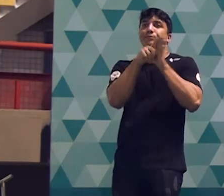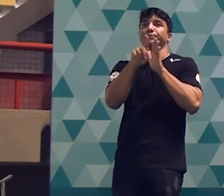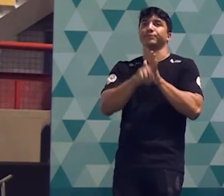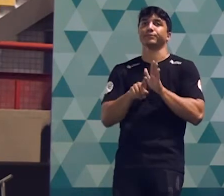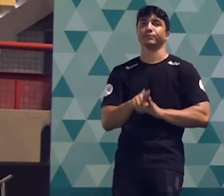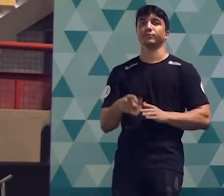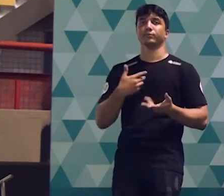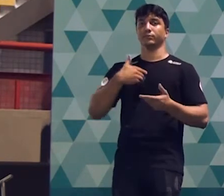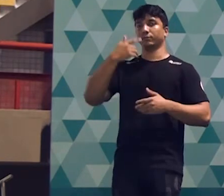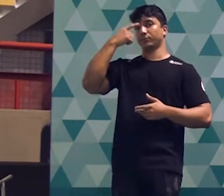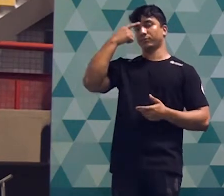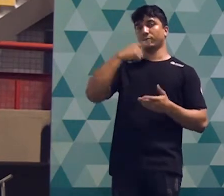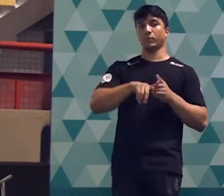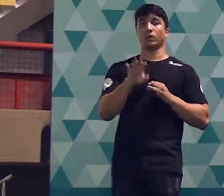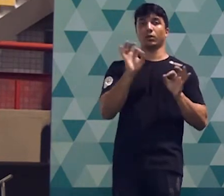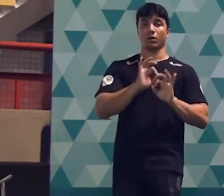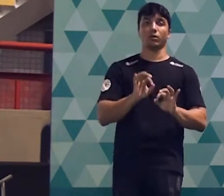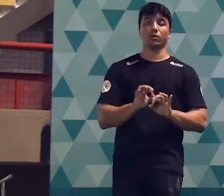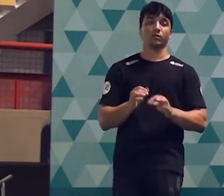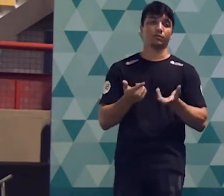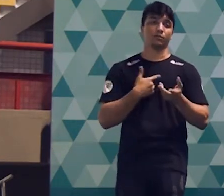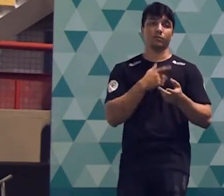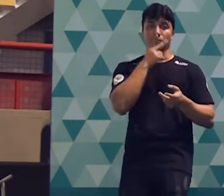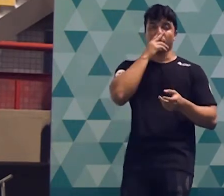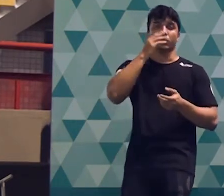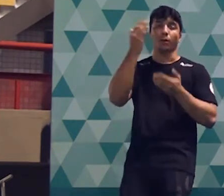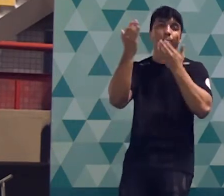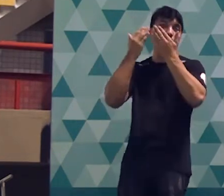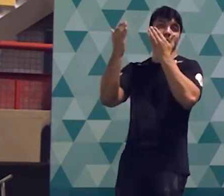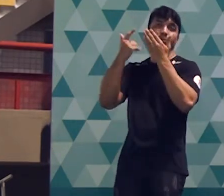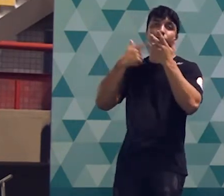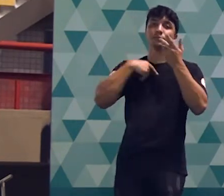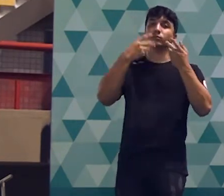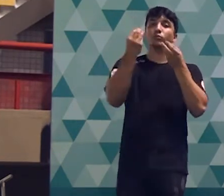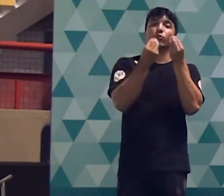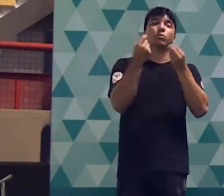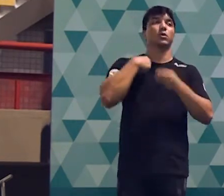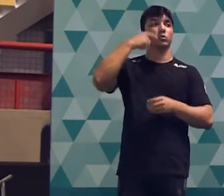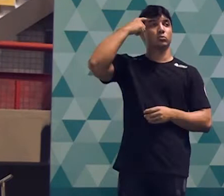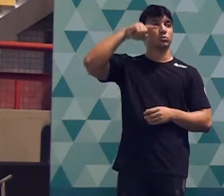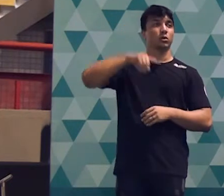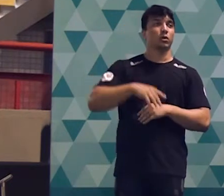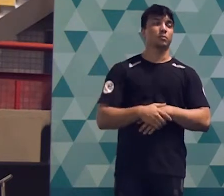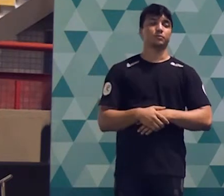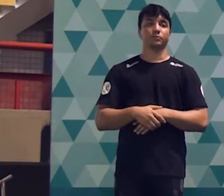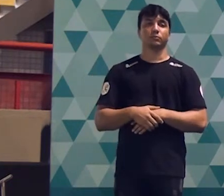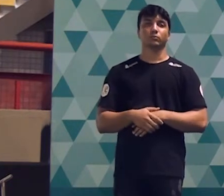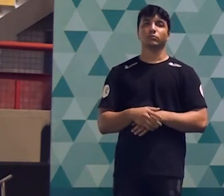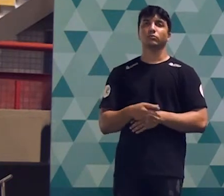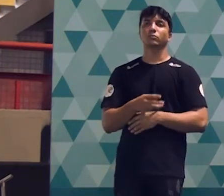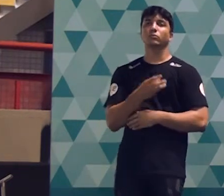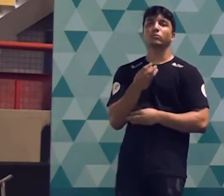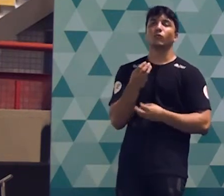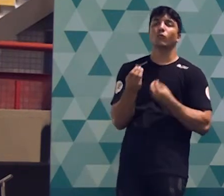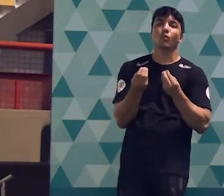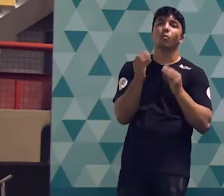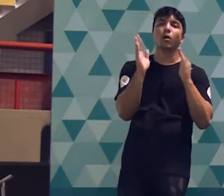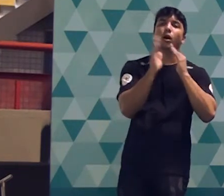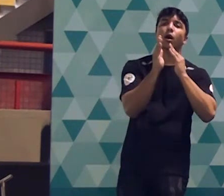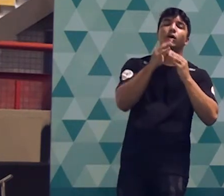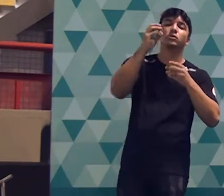ninguém. A pessoa vai para o psicanalista para descobrir o que não sabe. Então, quando eu pergunto para a pessoa, como é que você está em